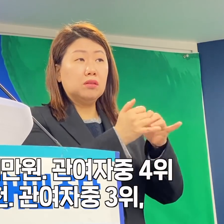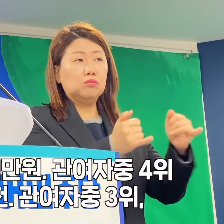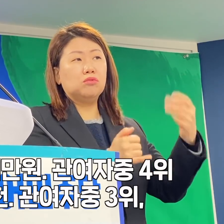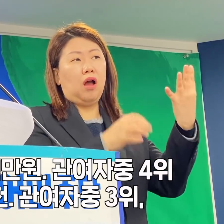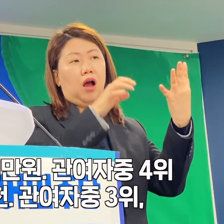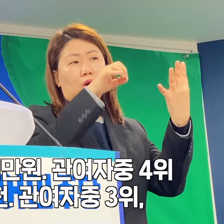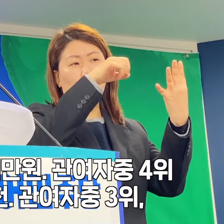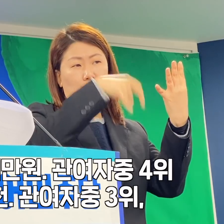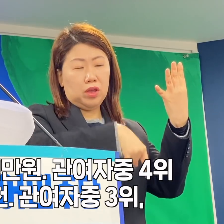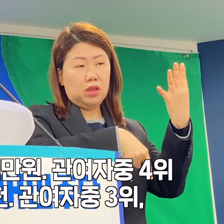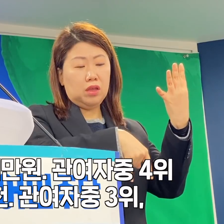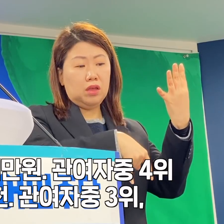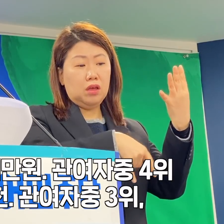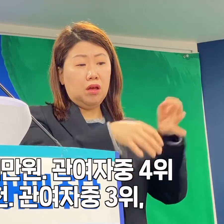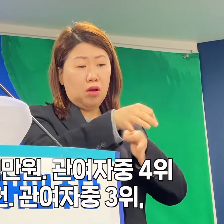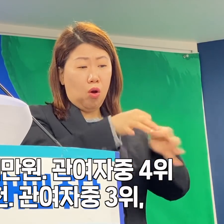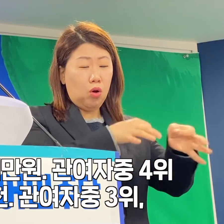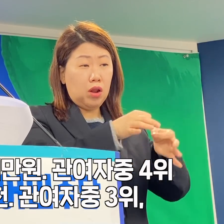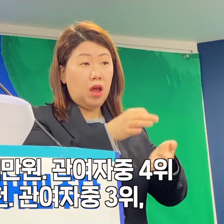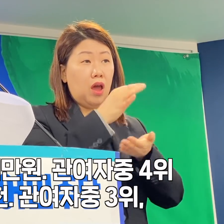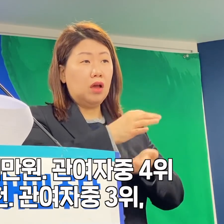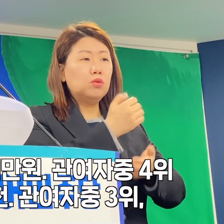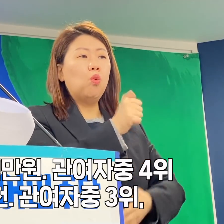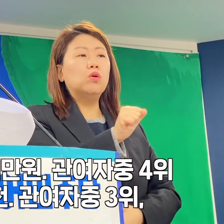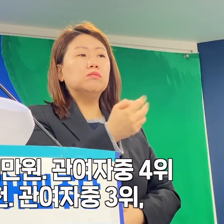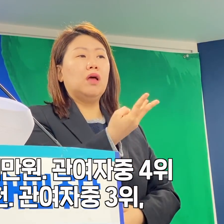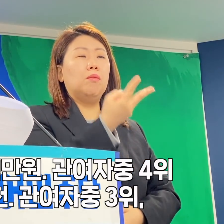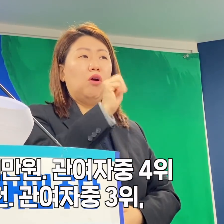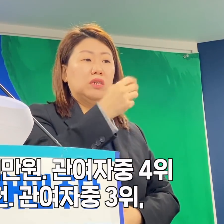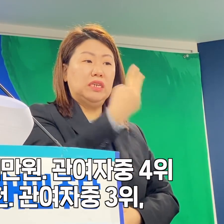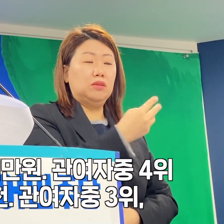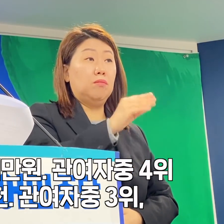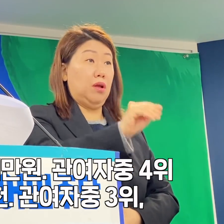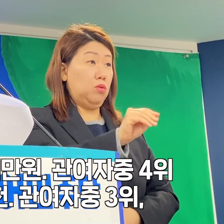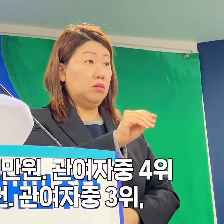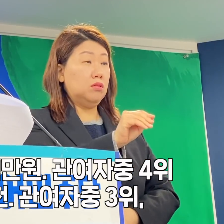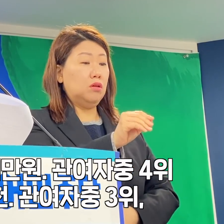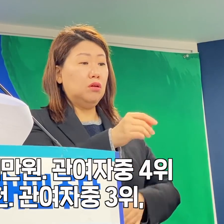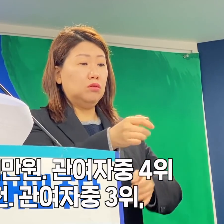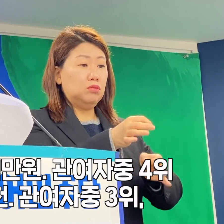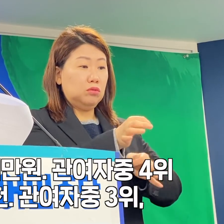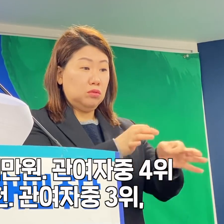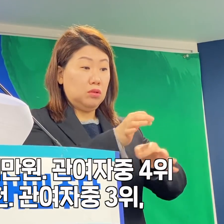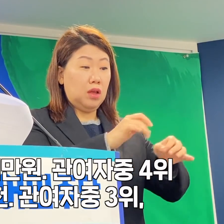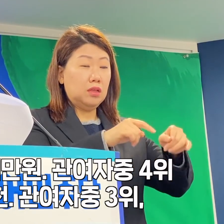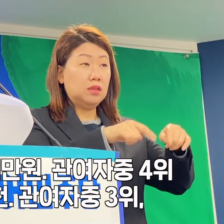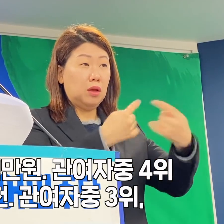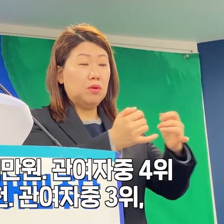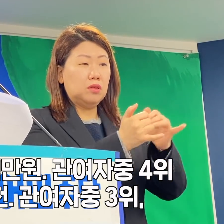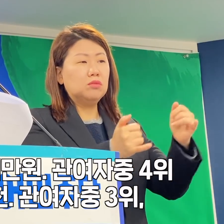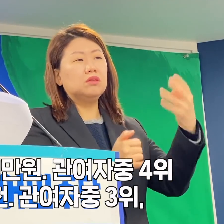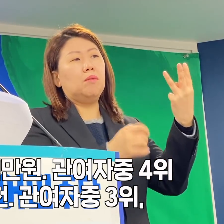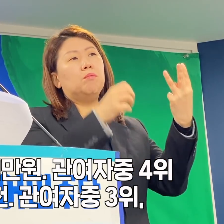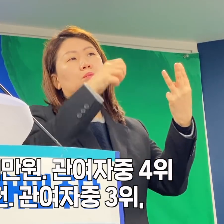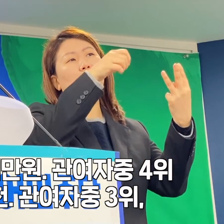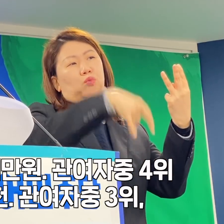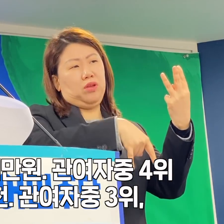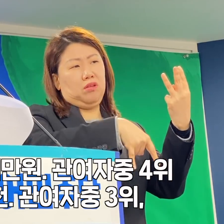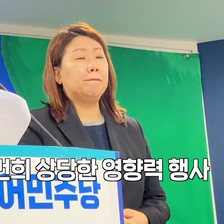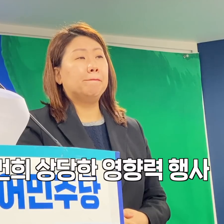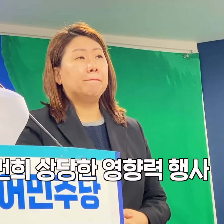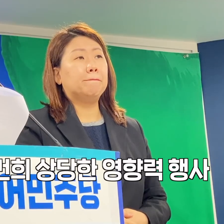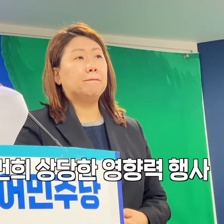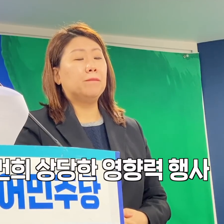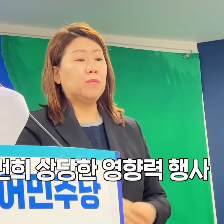4위, 거래 액수는 53억 2천만 원으로 주가 조작 관여자 중 3위로 확인된다고